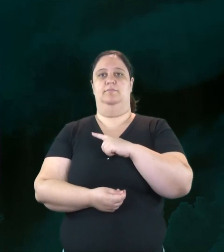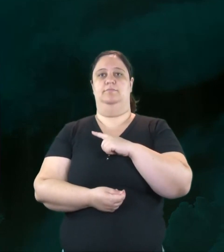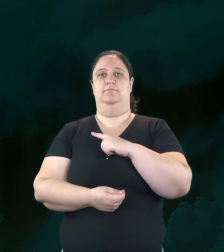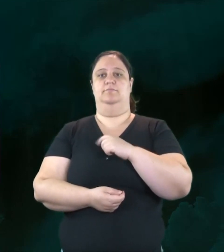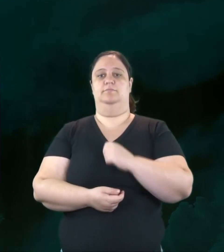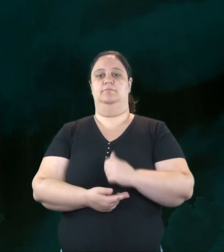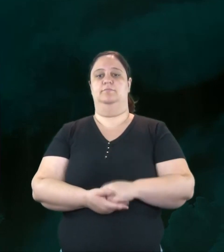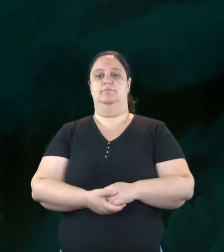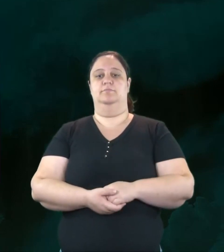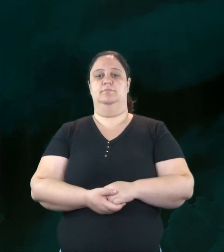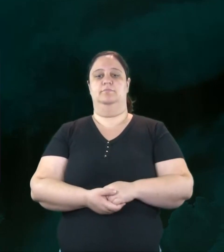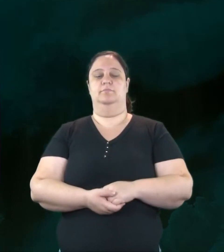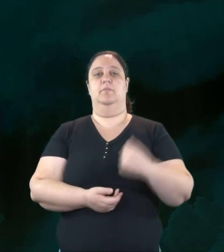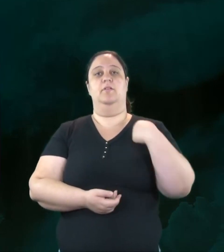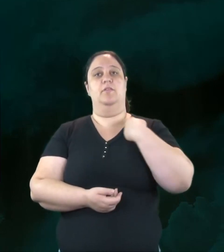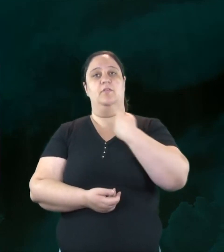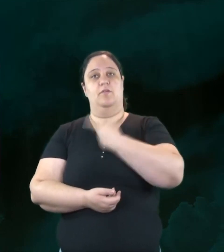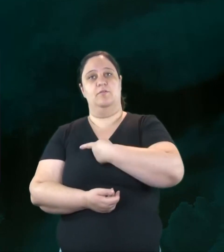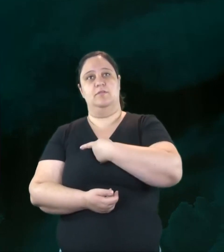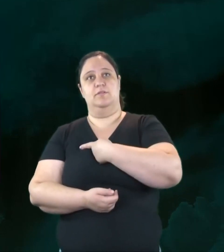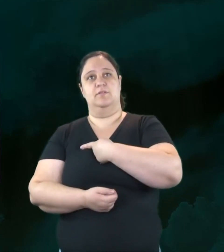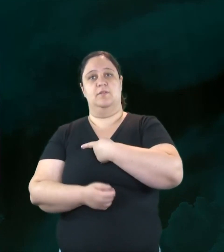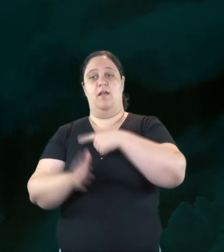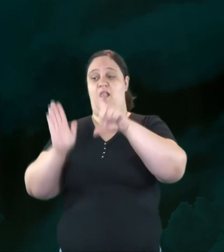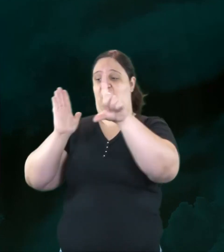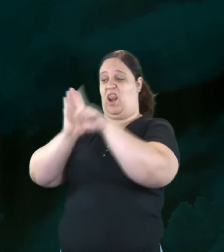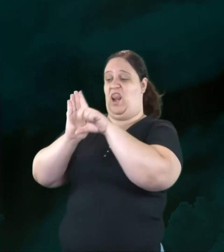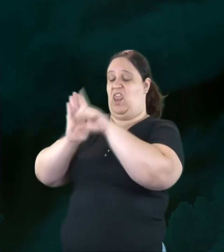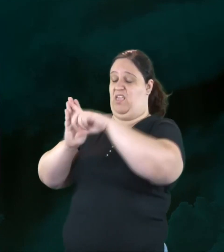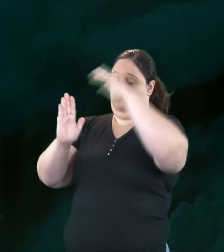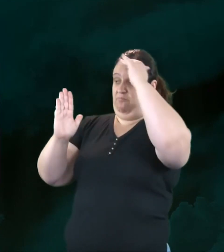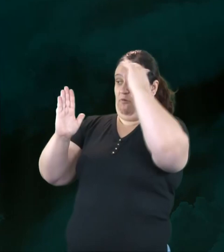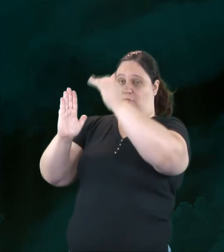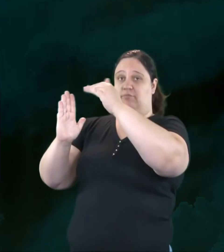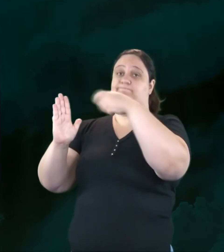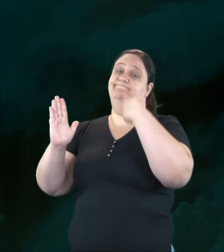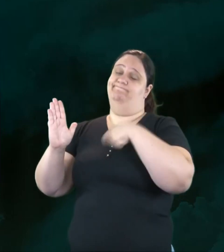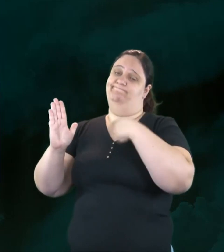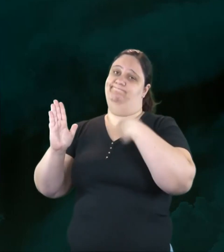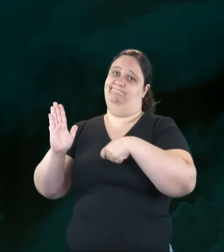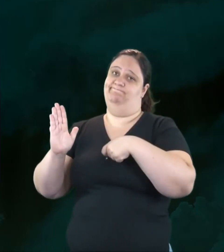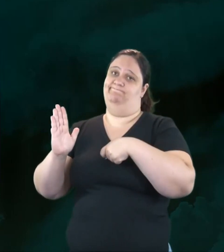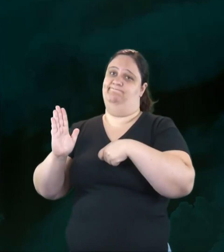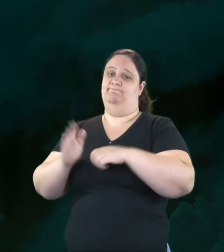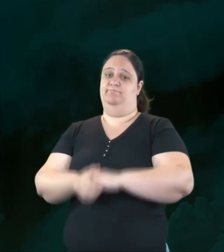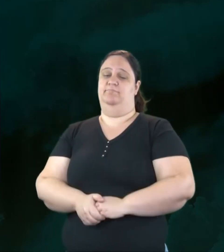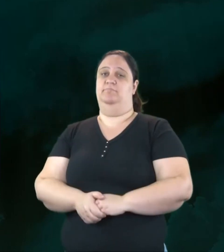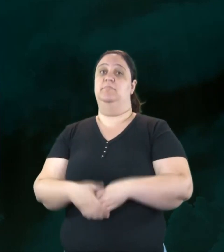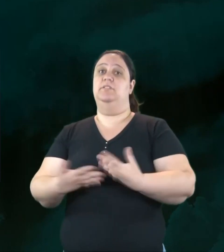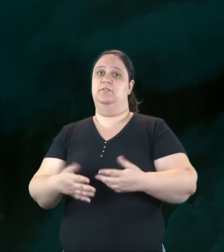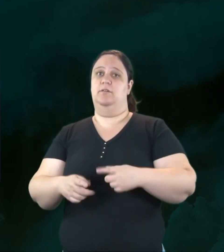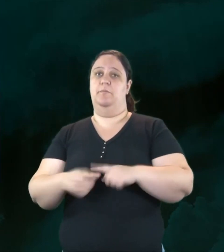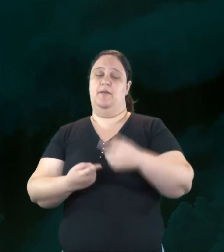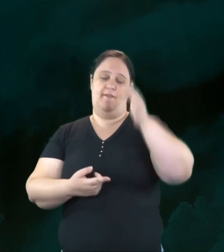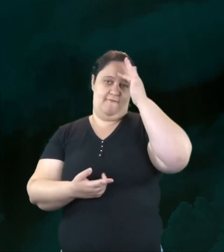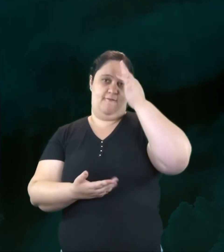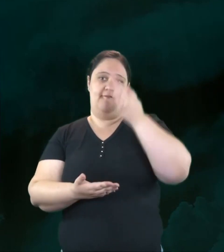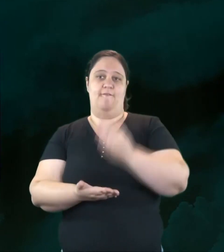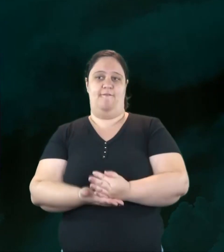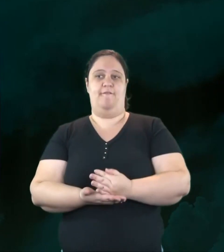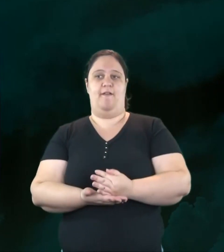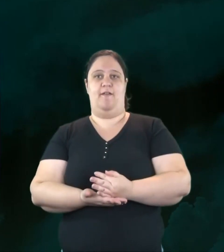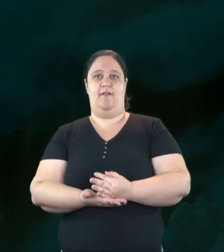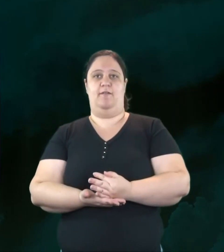estávamos sob a tutela da lei, e nela encerrados, para essa fé que de futuro